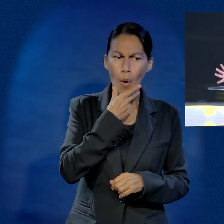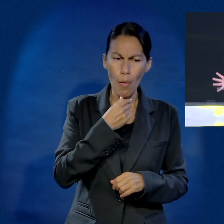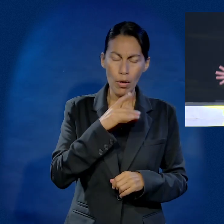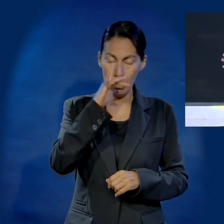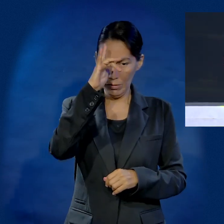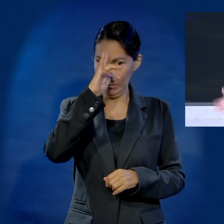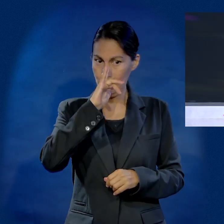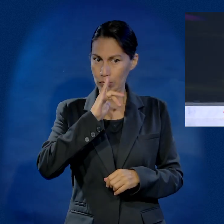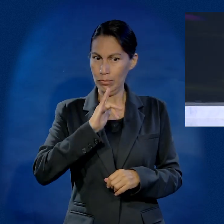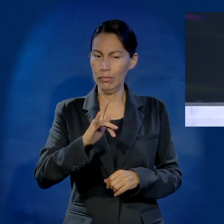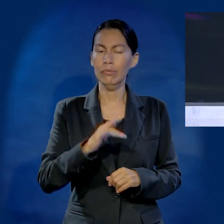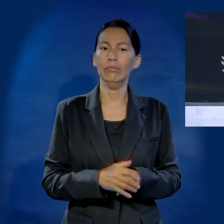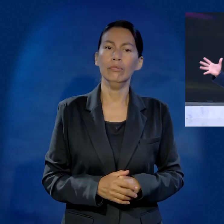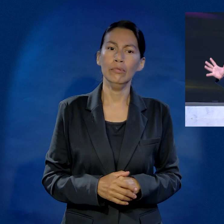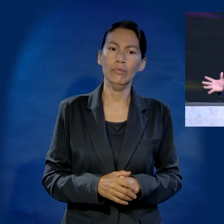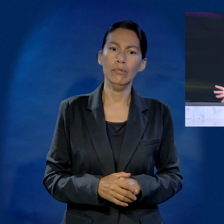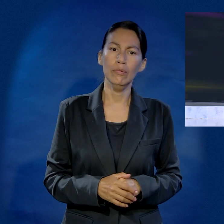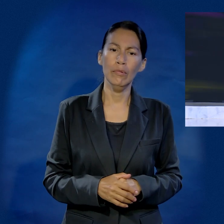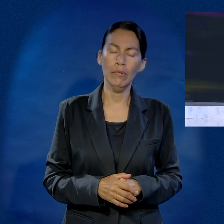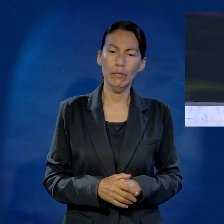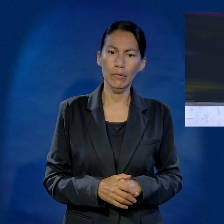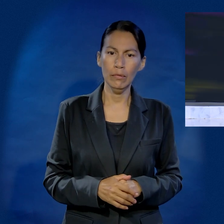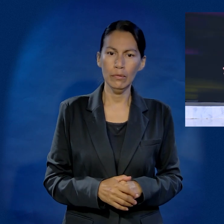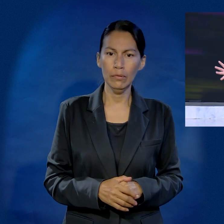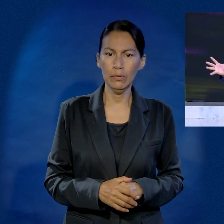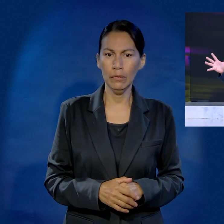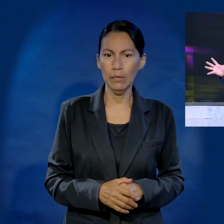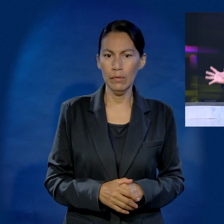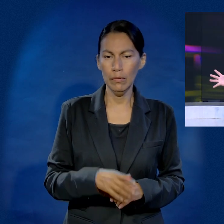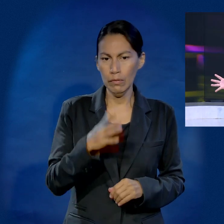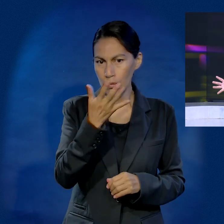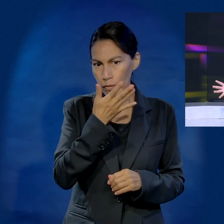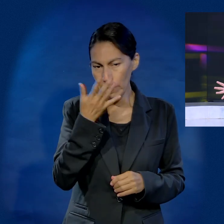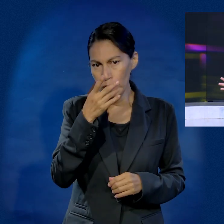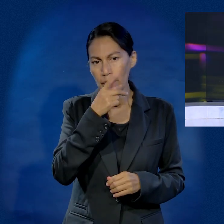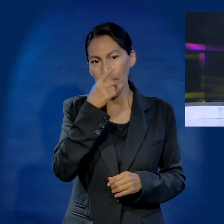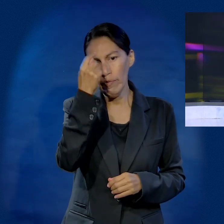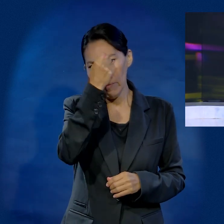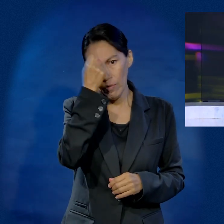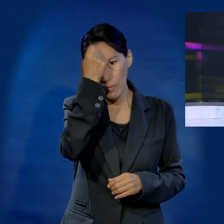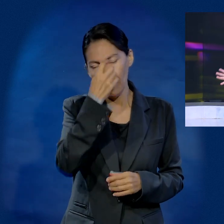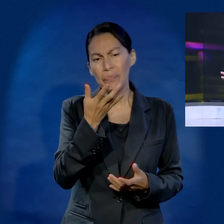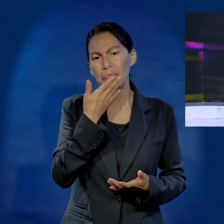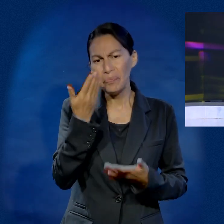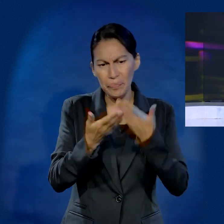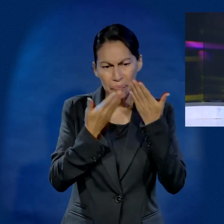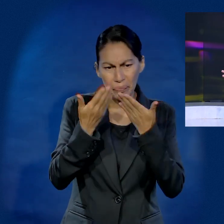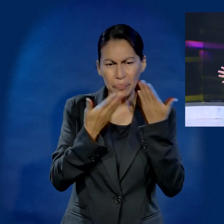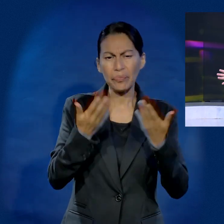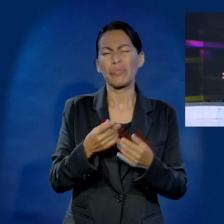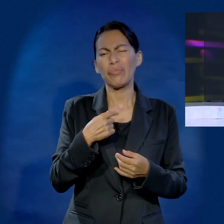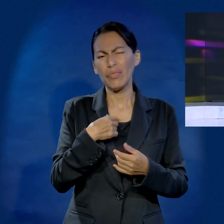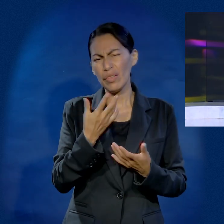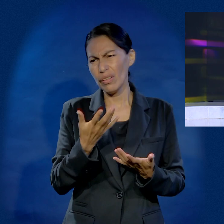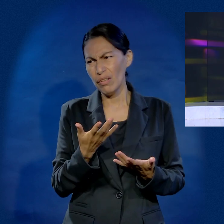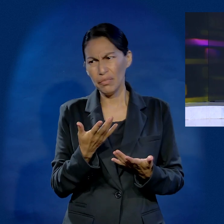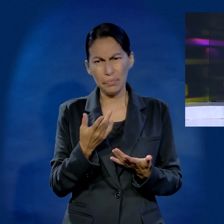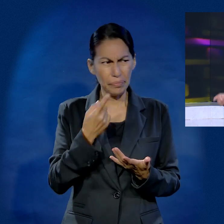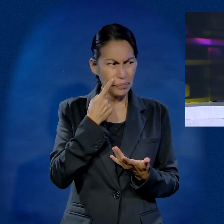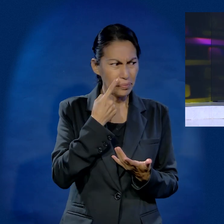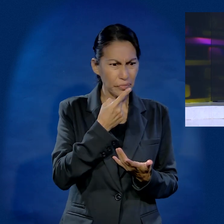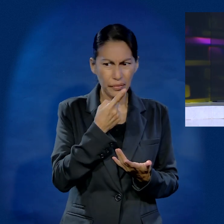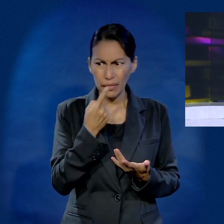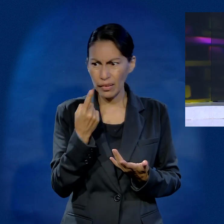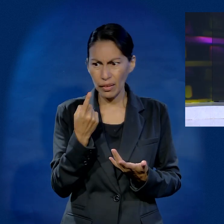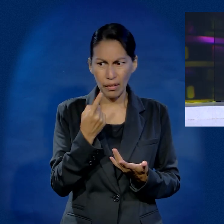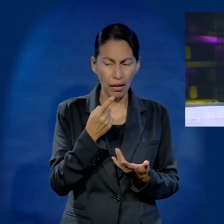pero varios, y galanes, de esos que llegan a teología, pero parecen de telenovela. Pero nadie se atrevía a avanzar. Y un día